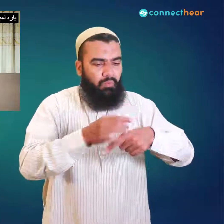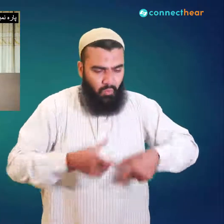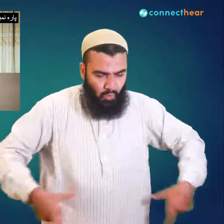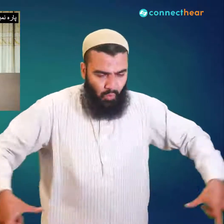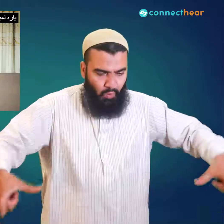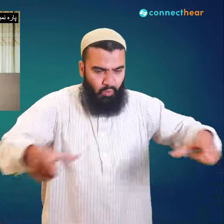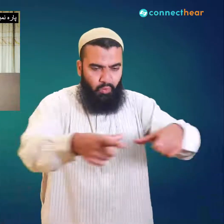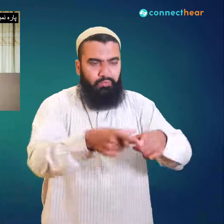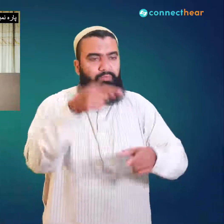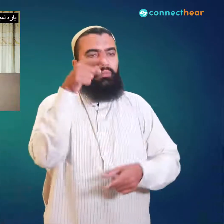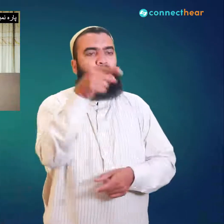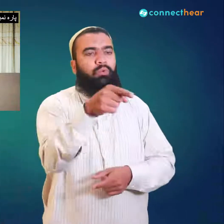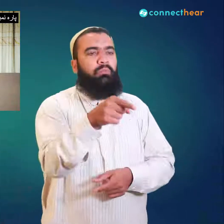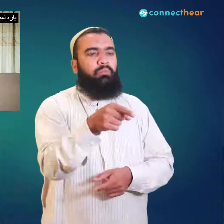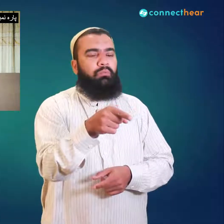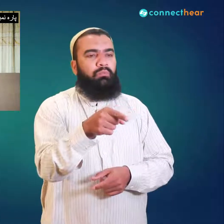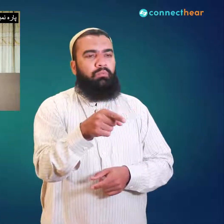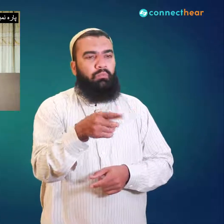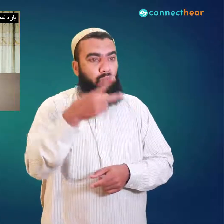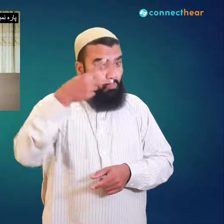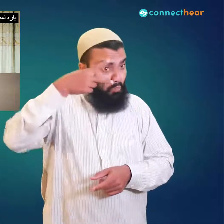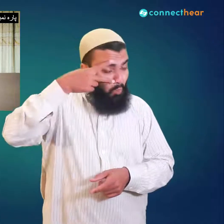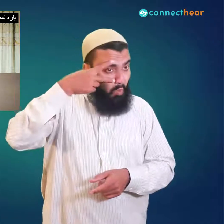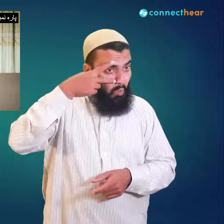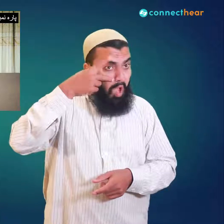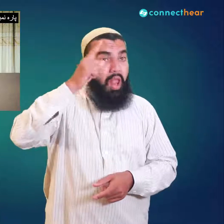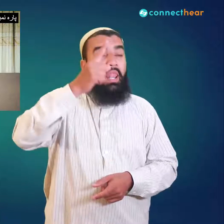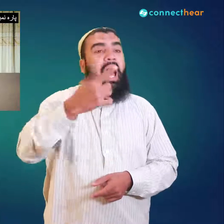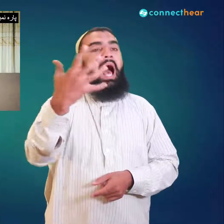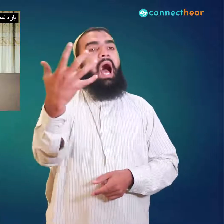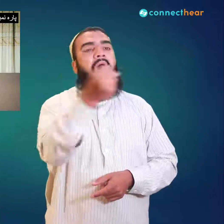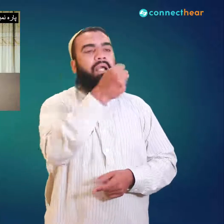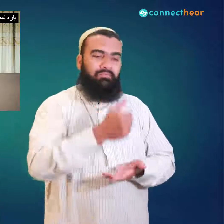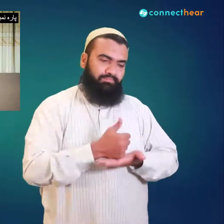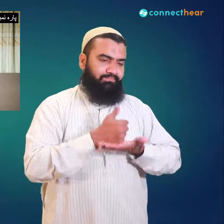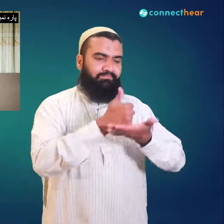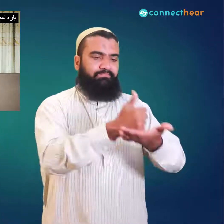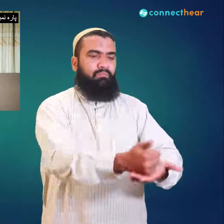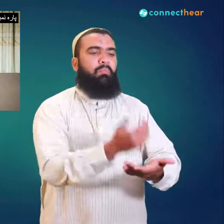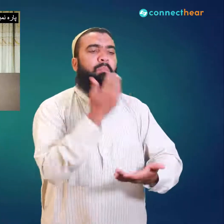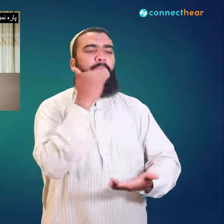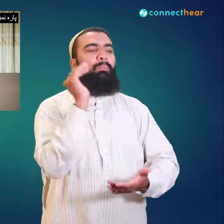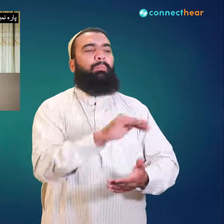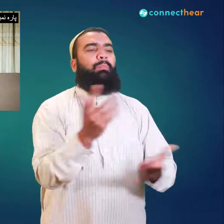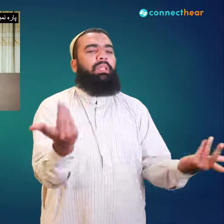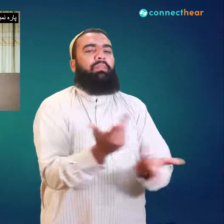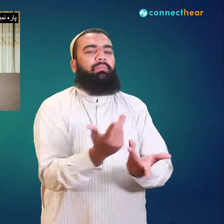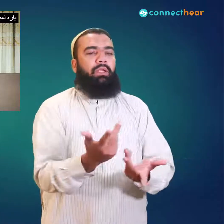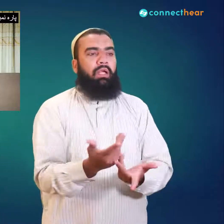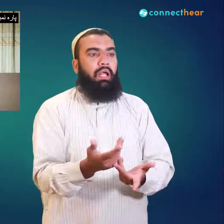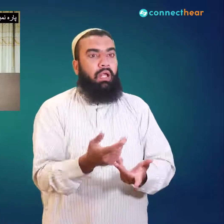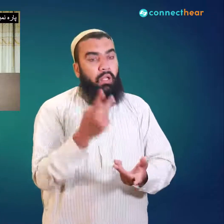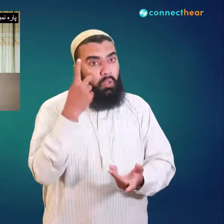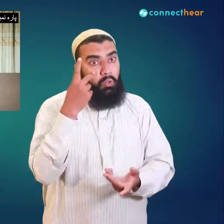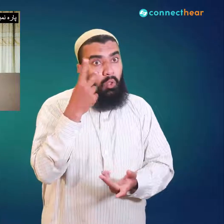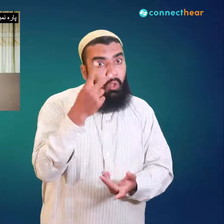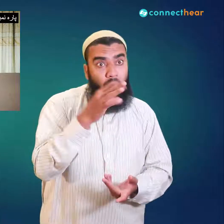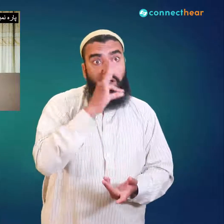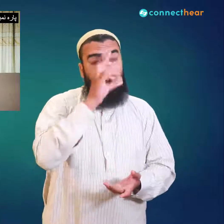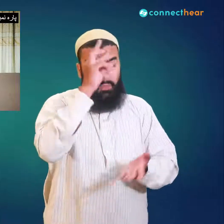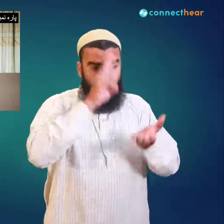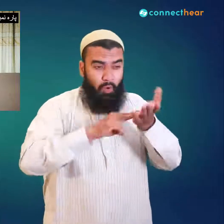آیت نمبر 109 پر سورہ یونس مکمل ہو رہی ہے، اس کے بعد سورہ ہود کی ابتدائی آیات